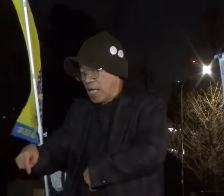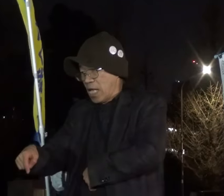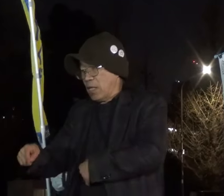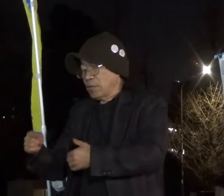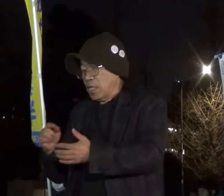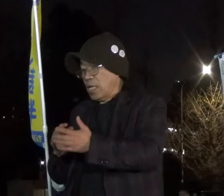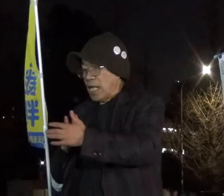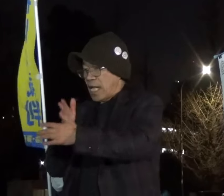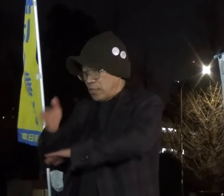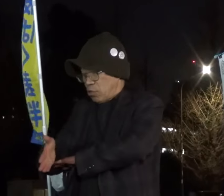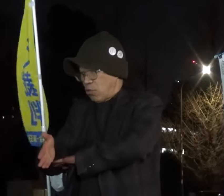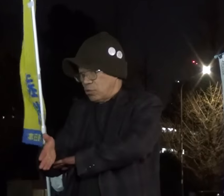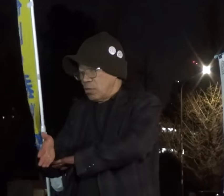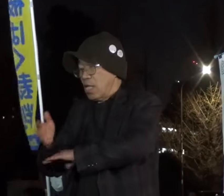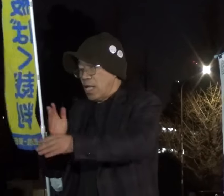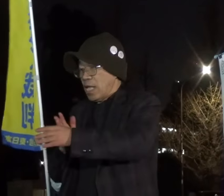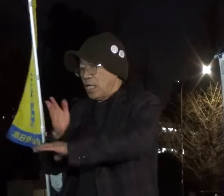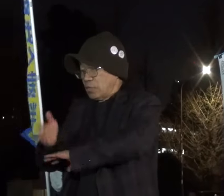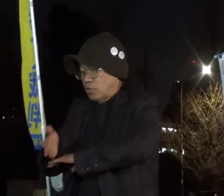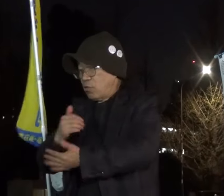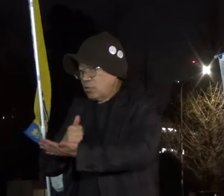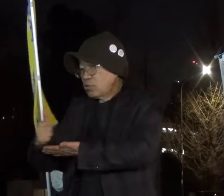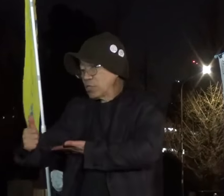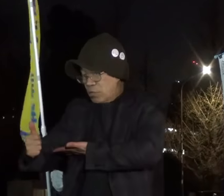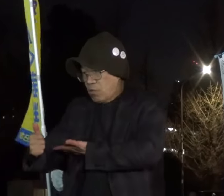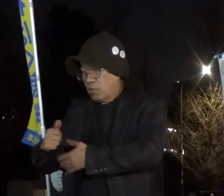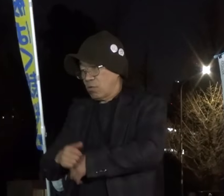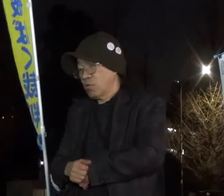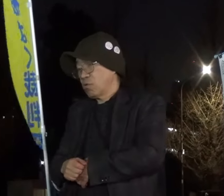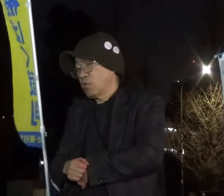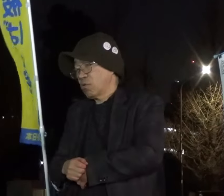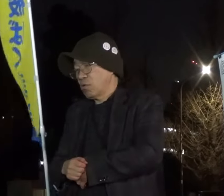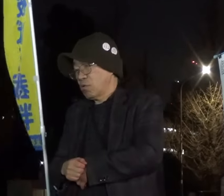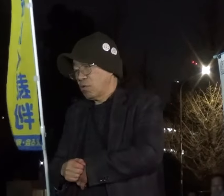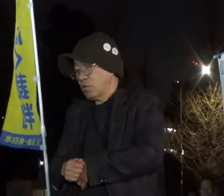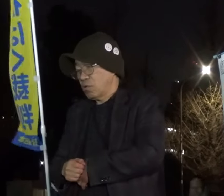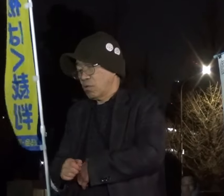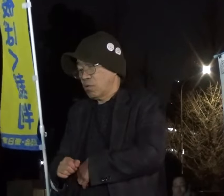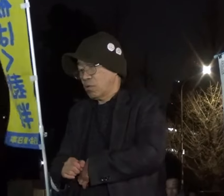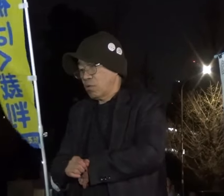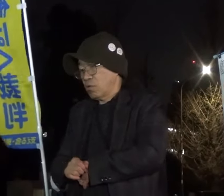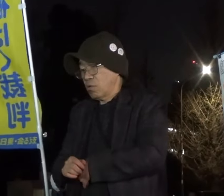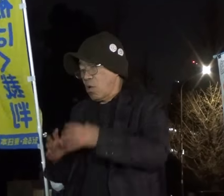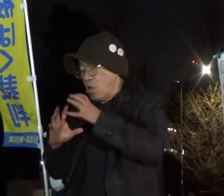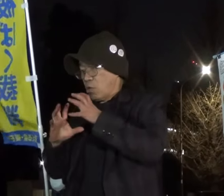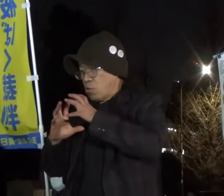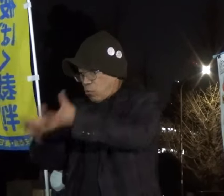でやれば、そんなに私は